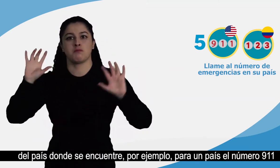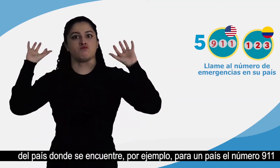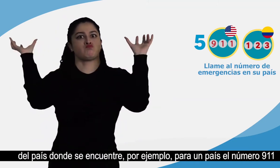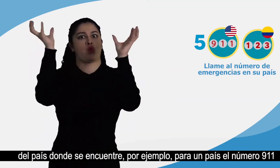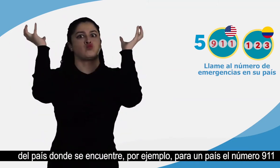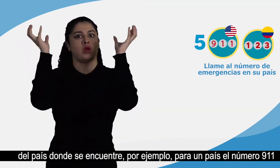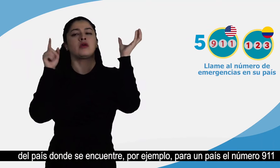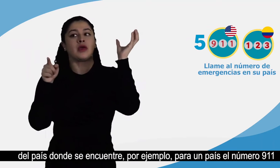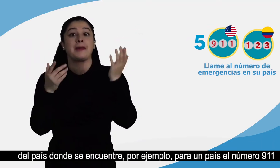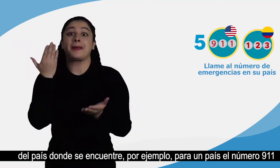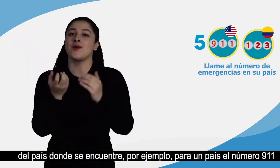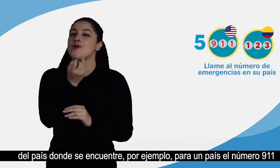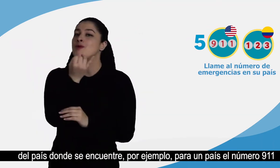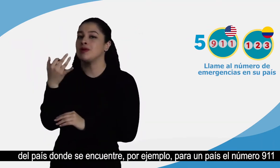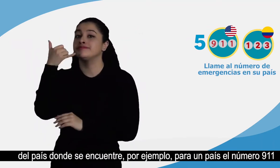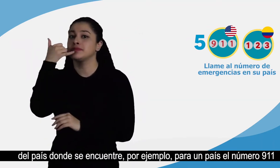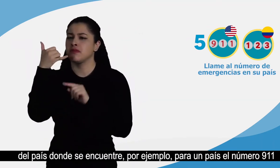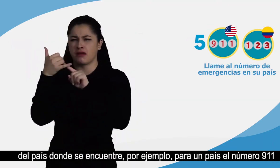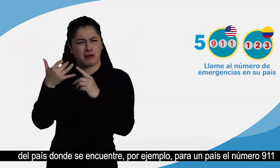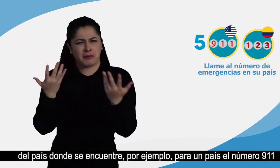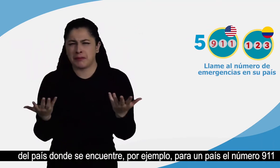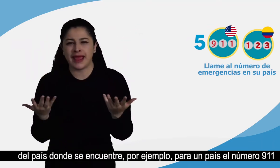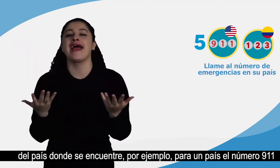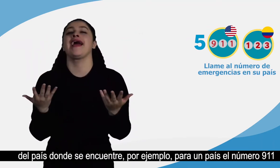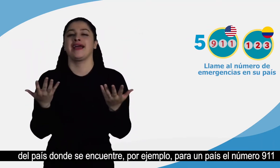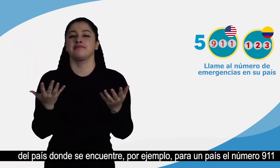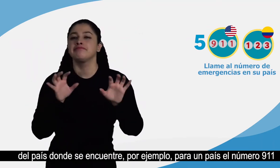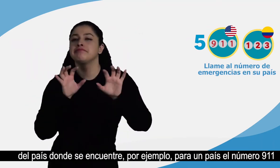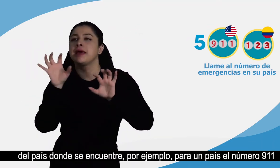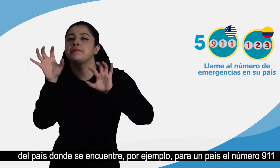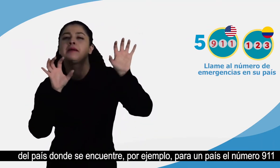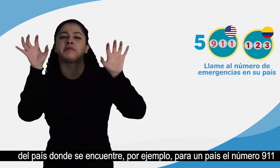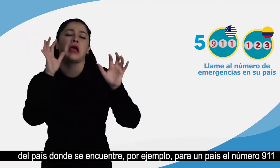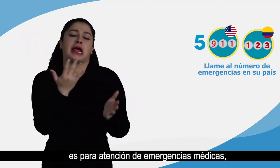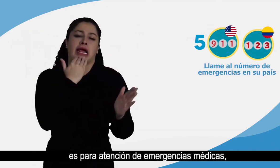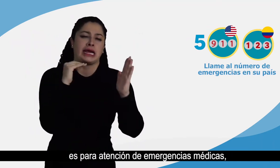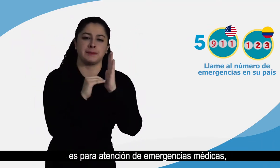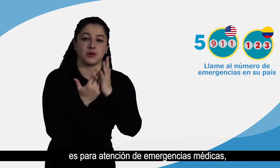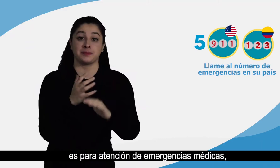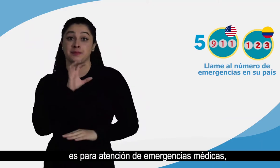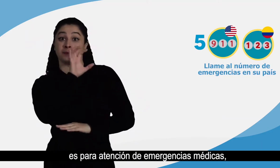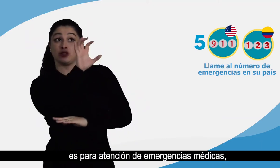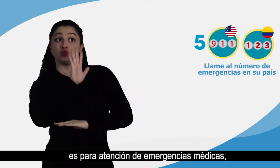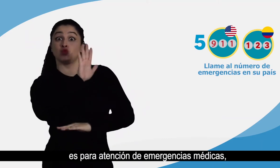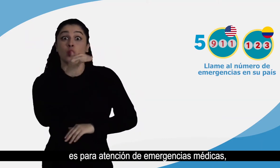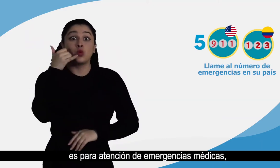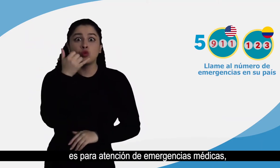país donde se encuentra Por ejemplo, para un país el número 911 es para atención de emergencias médicas